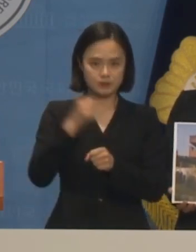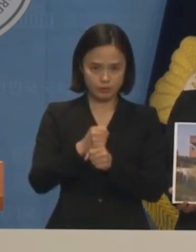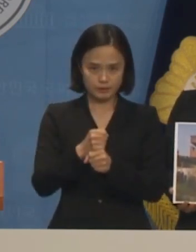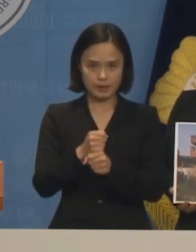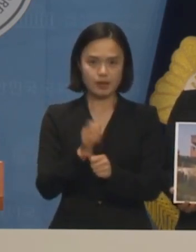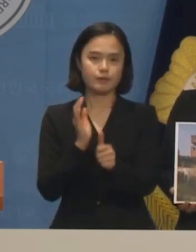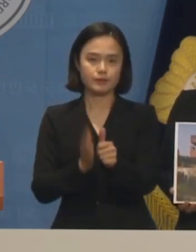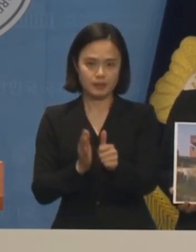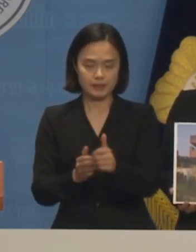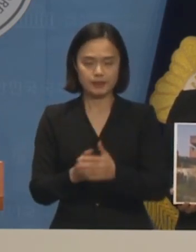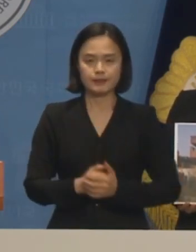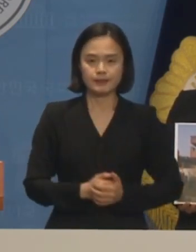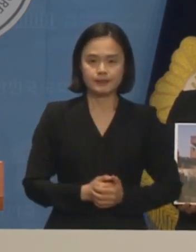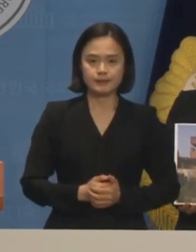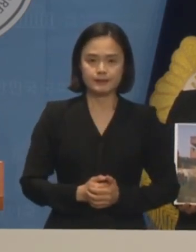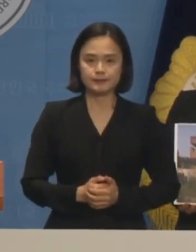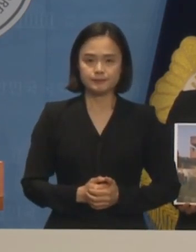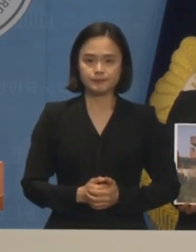실전을 촉구한다.